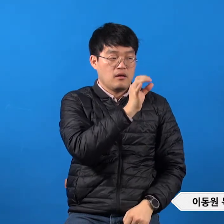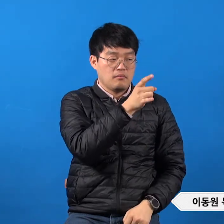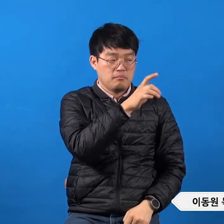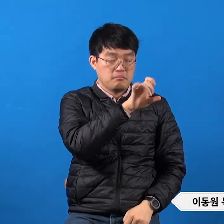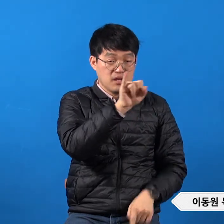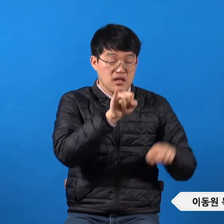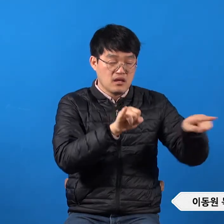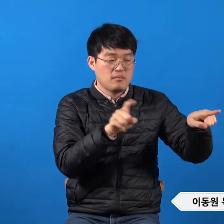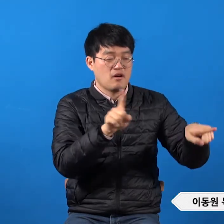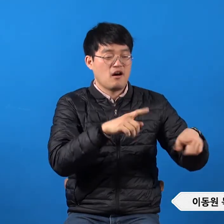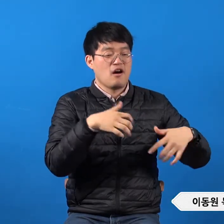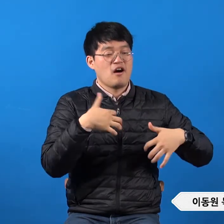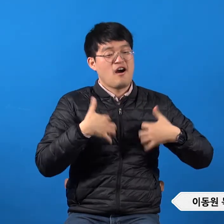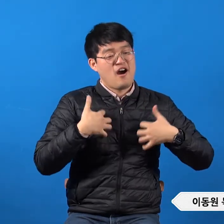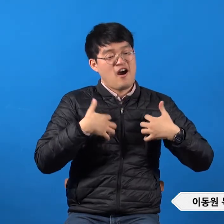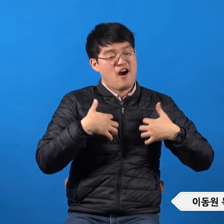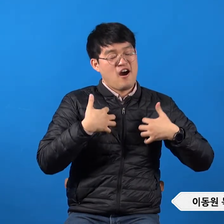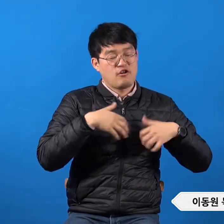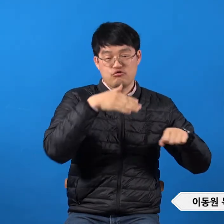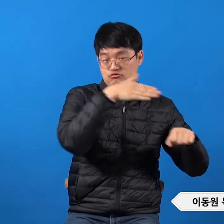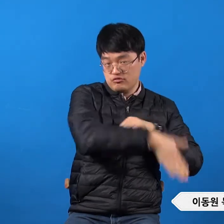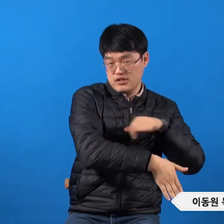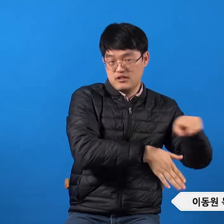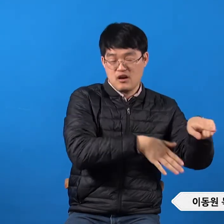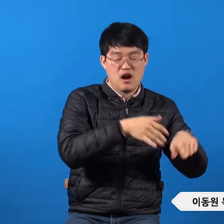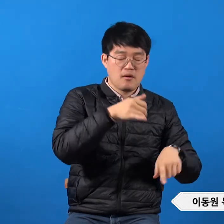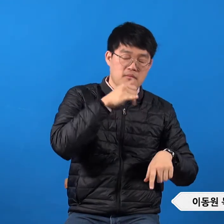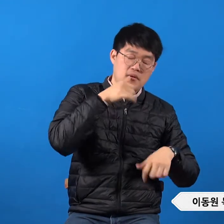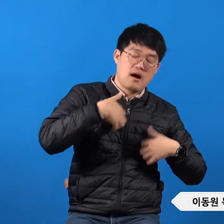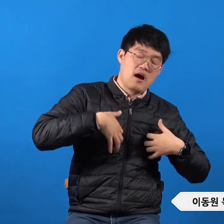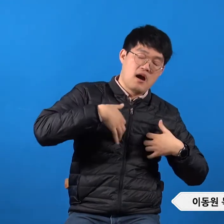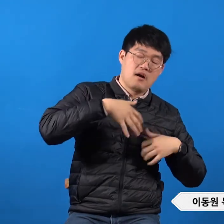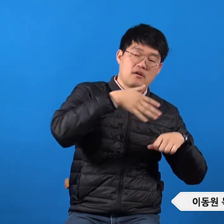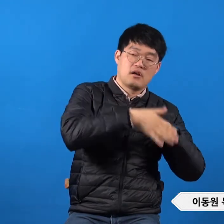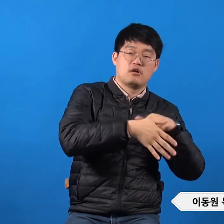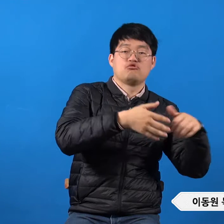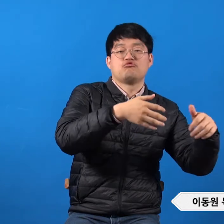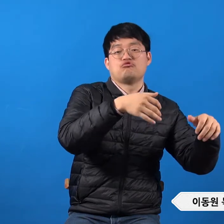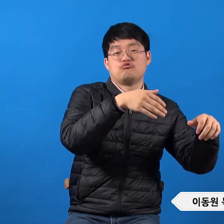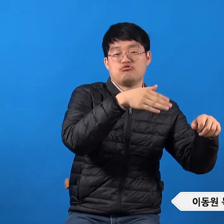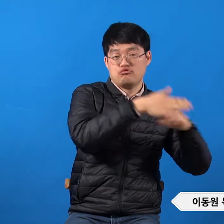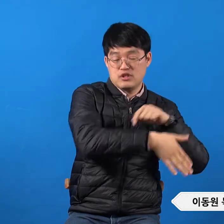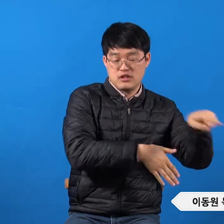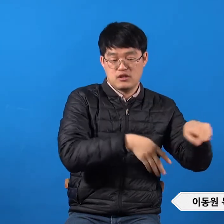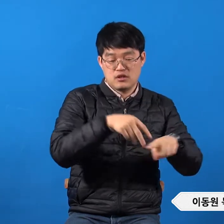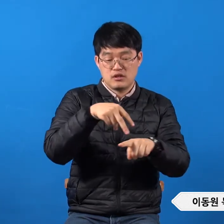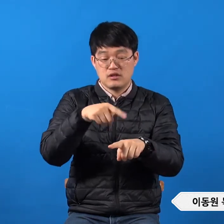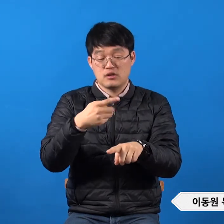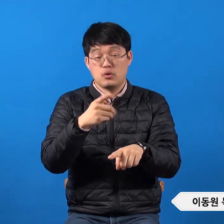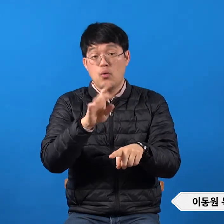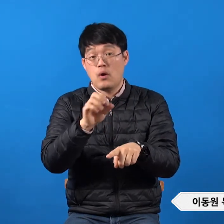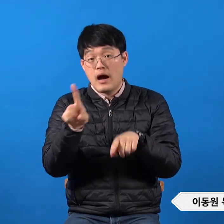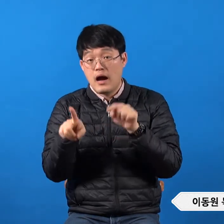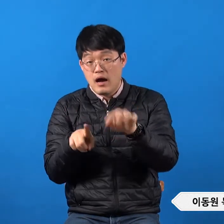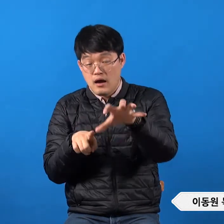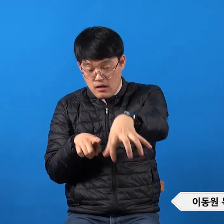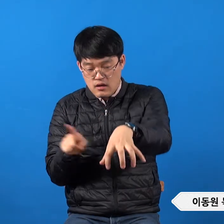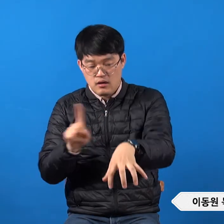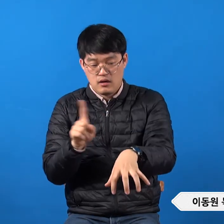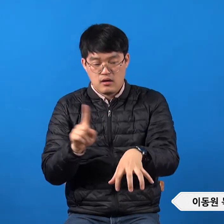에피큐리안은 쾌락주의 이렇게 말하고 스토익이 주장하는 사상을 우리는 금욕주의 이렇게